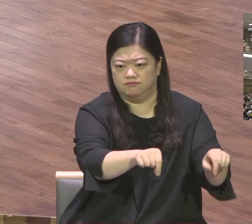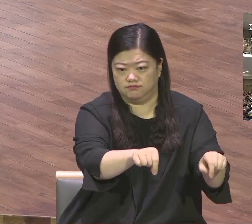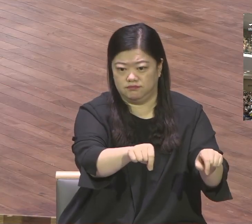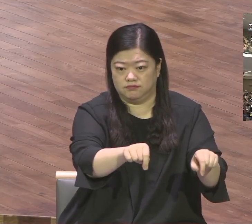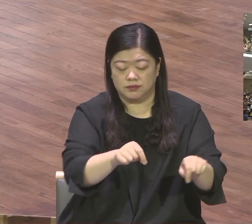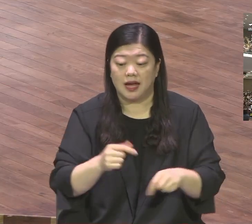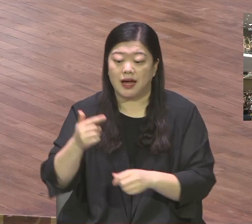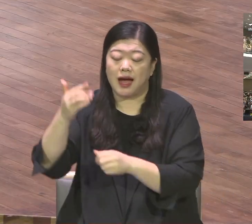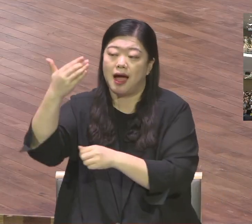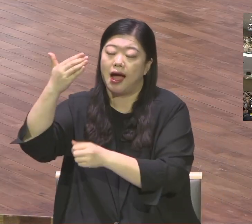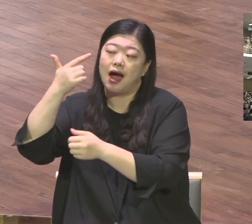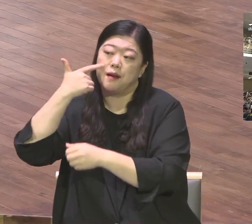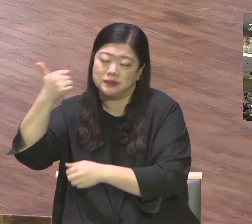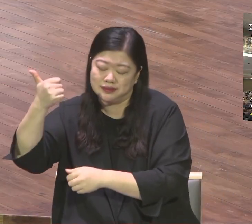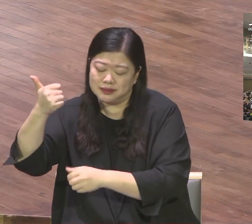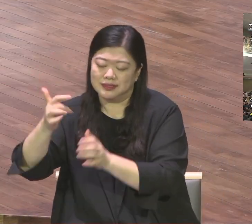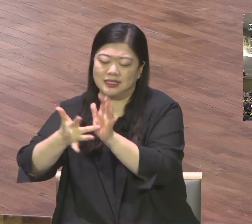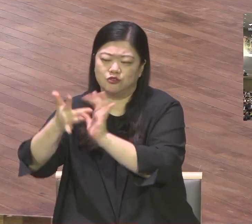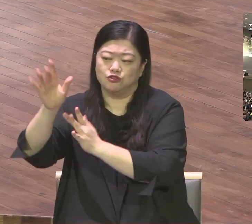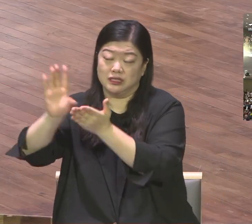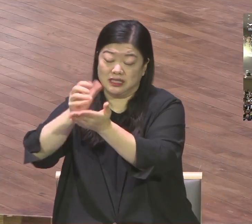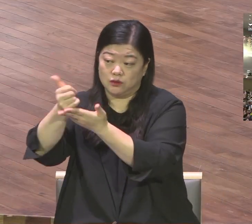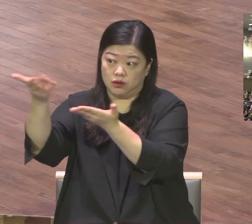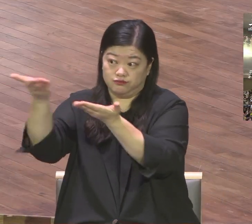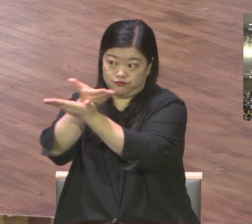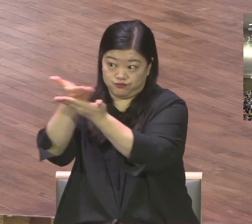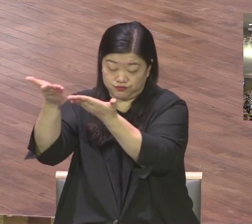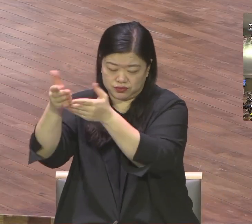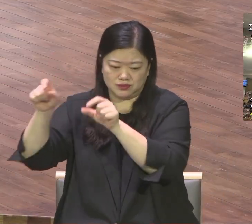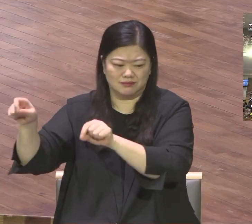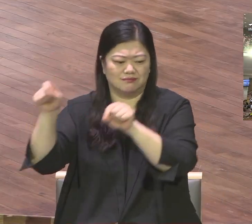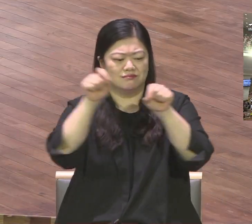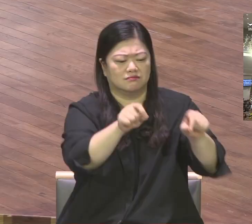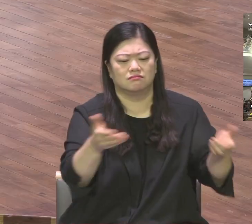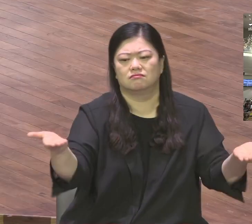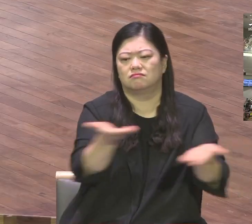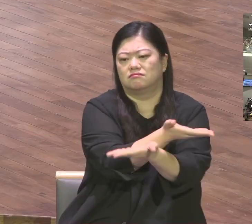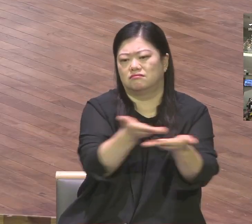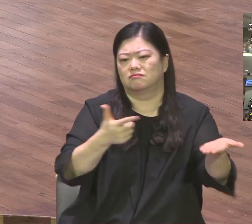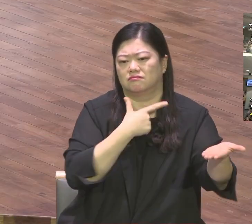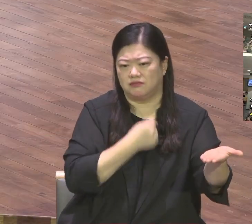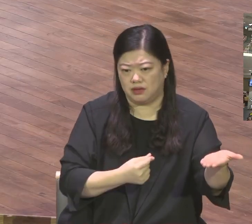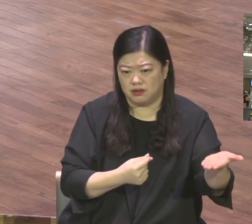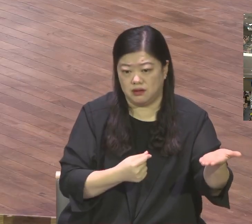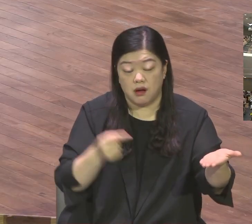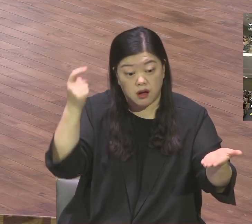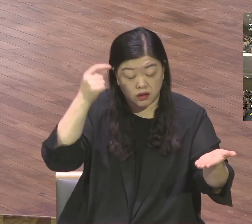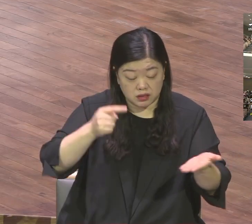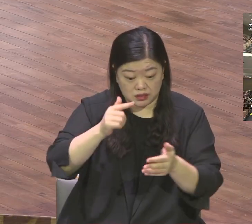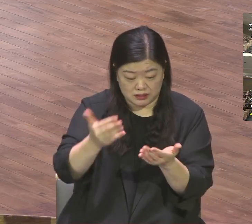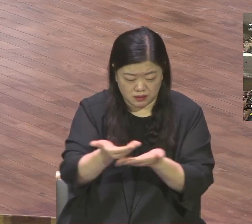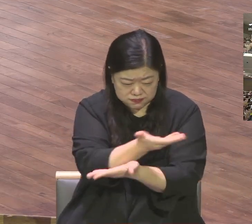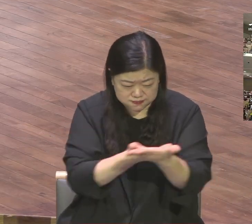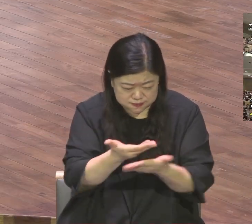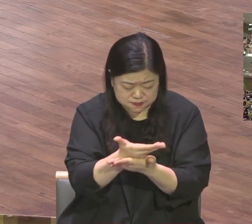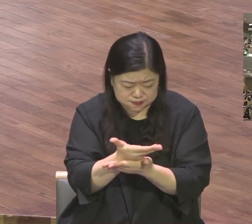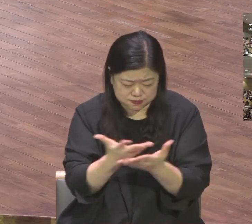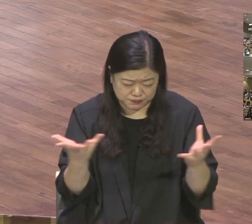아들 예수 그리스도와 더불어 누림이라. 우리가 이것을 쓰면 우리의 기쁨이 충만하게 하려 함이라.